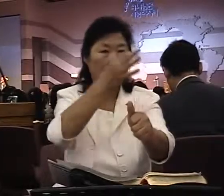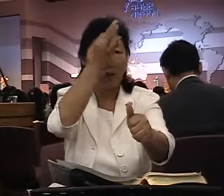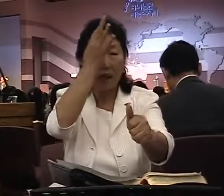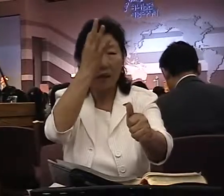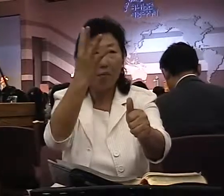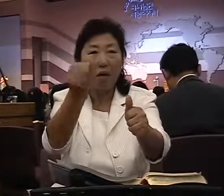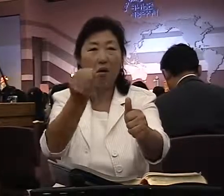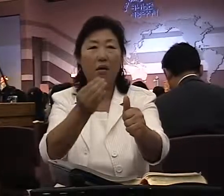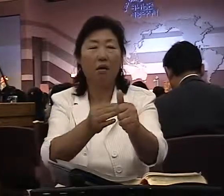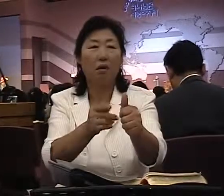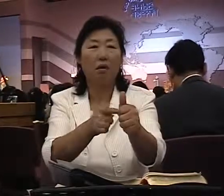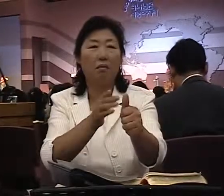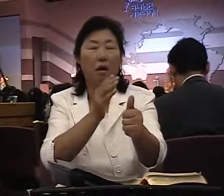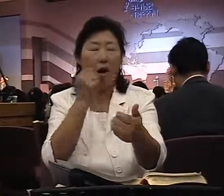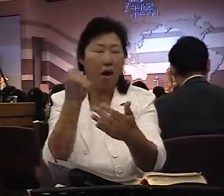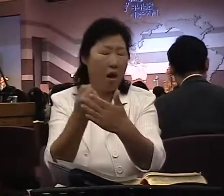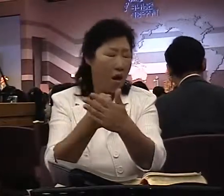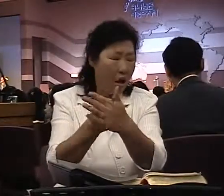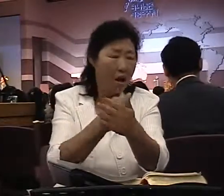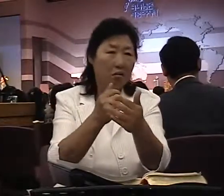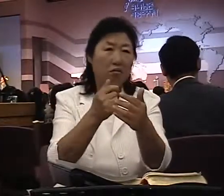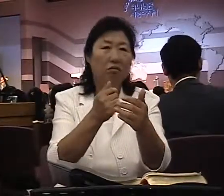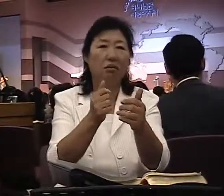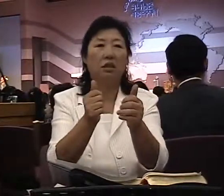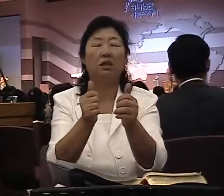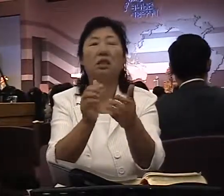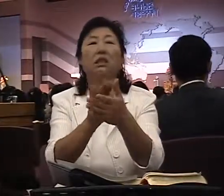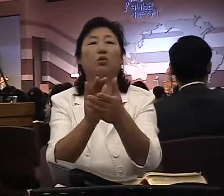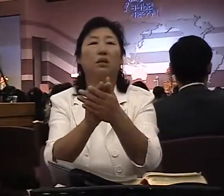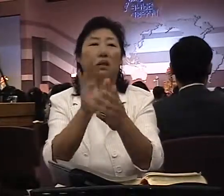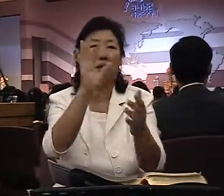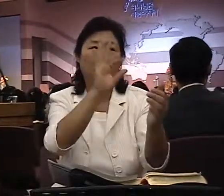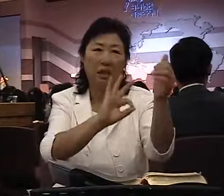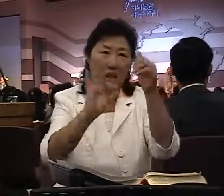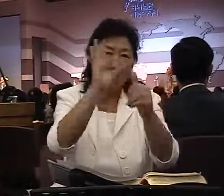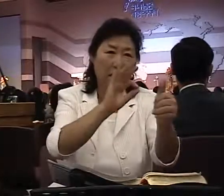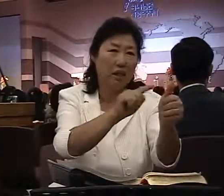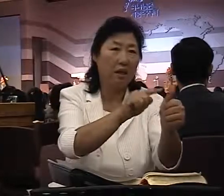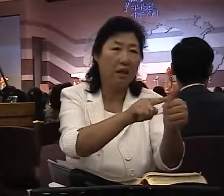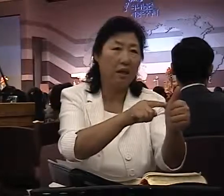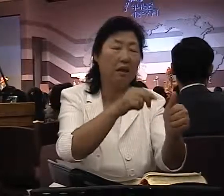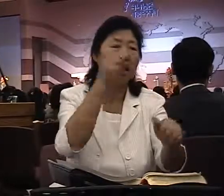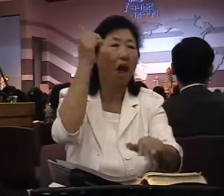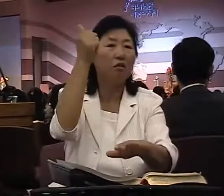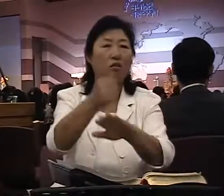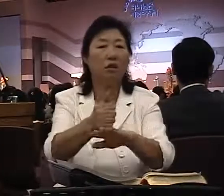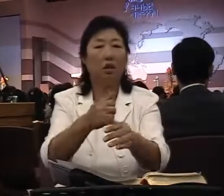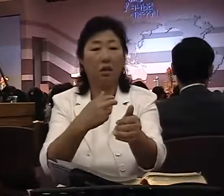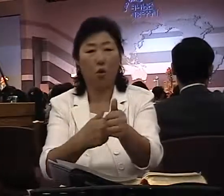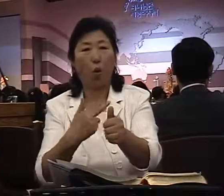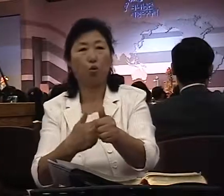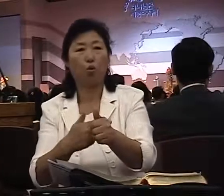너무나 안타까워서 친구들이 찾아갔습니다. 나중에는 교수님이 찾아갔습니다. 미국